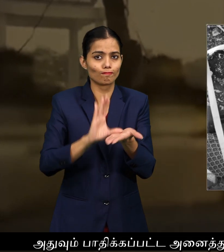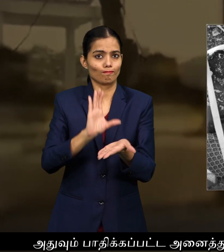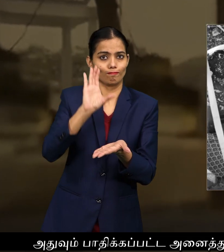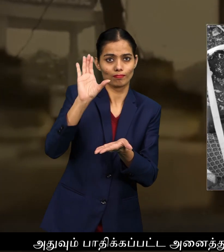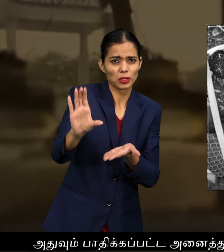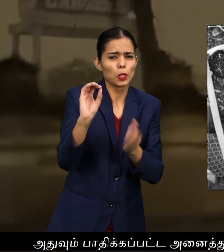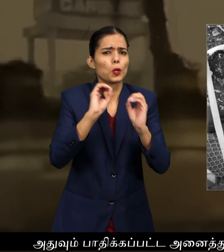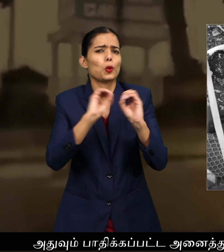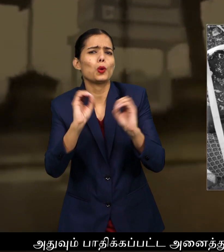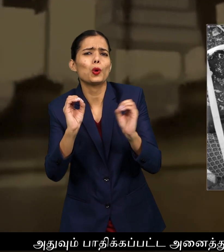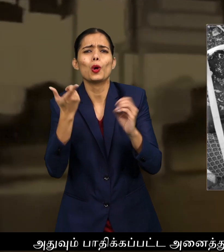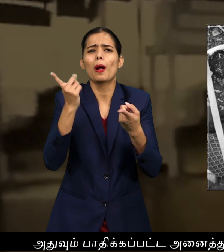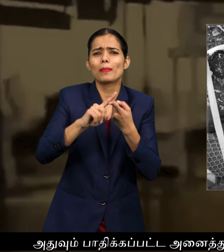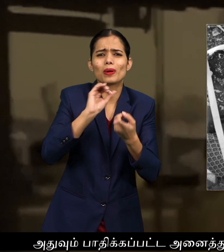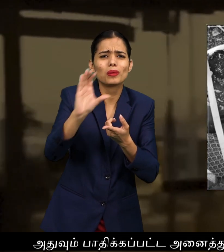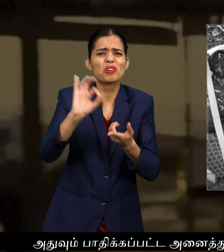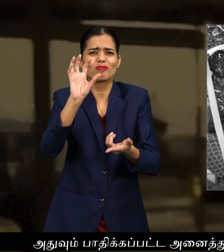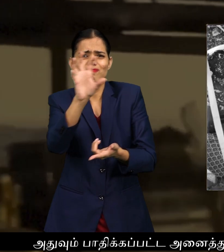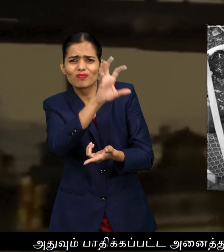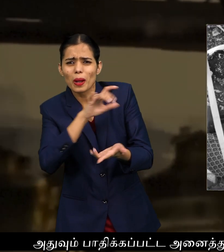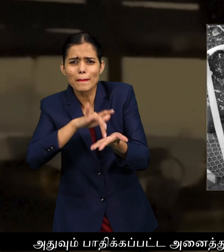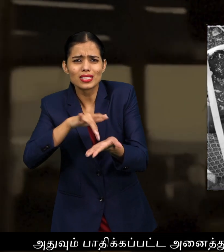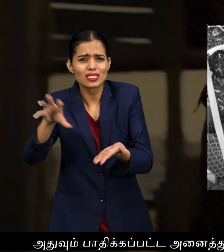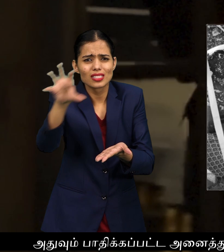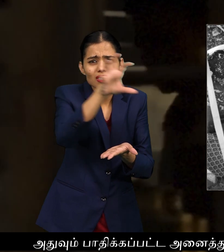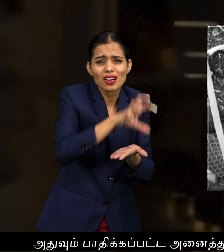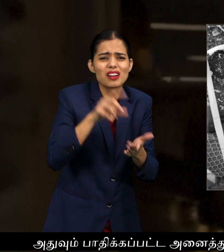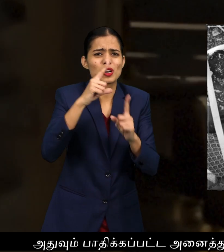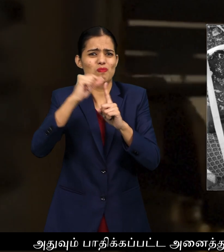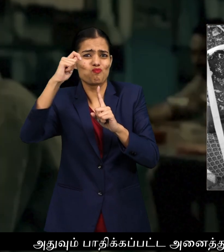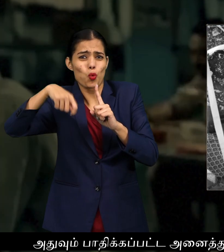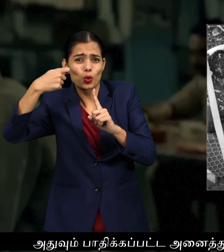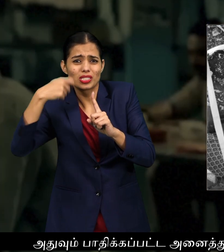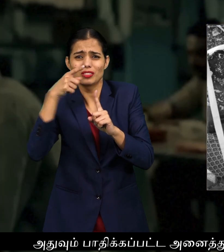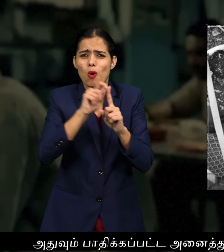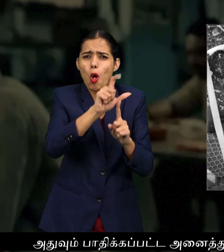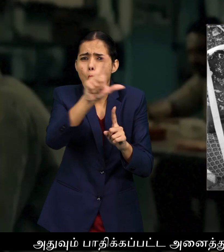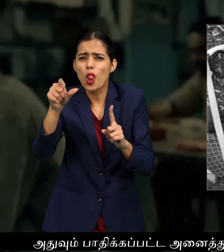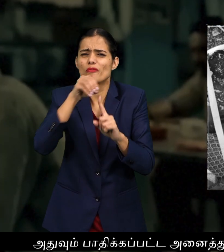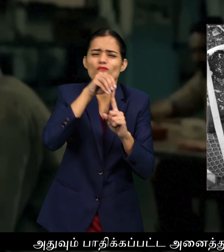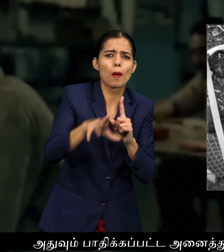அதுவும் பாதிக்கப்பட்ட அனைத்து மக்களுக்கும் முறையாக வழங்கப்படவில்லை.